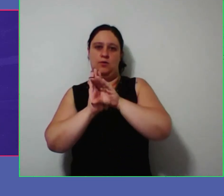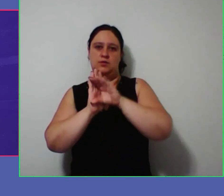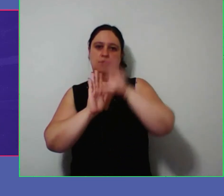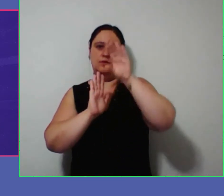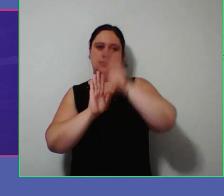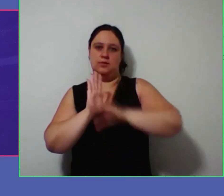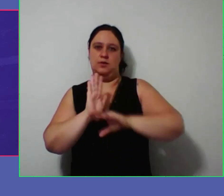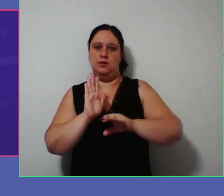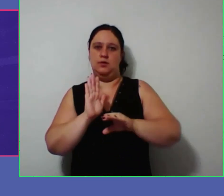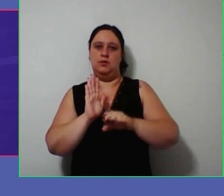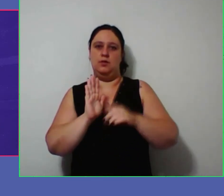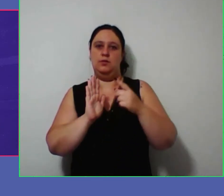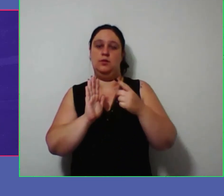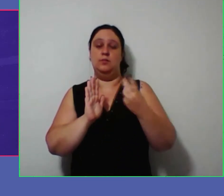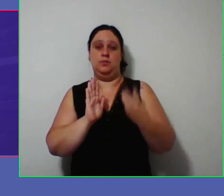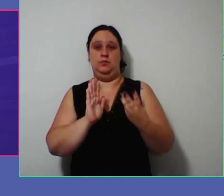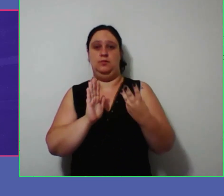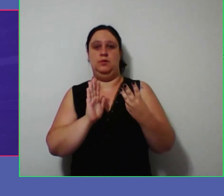3,